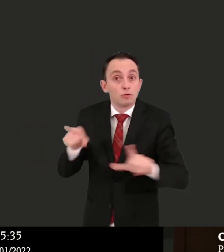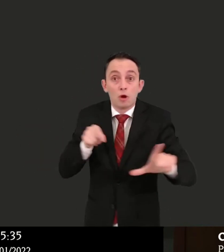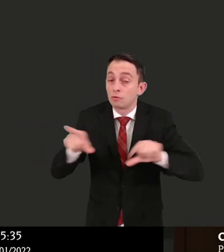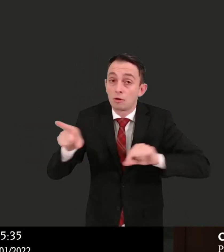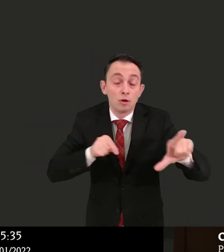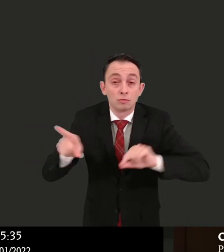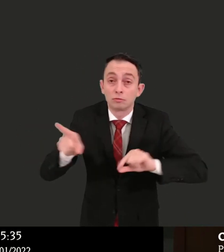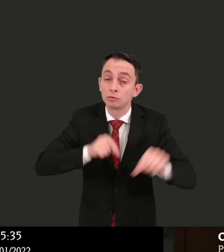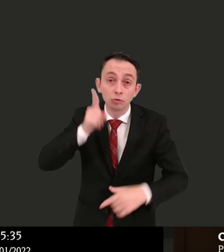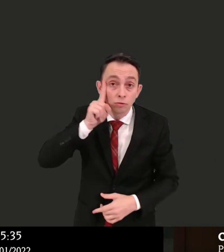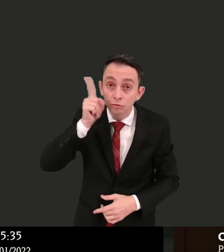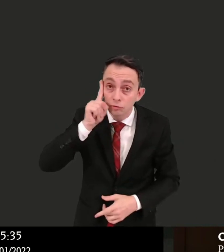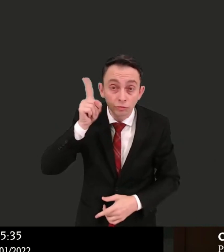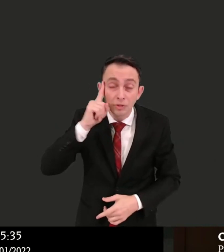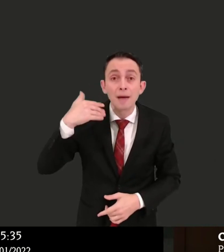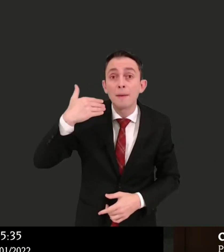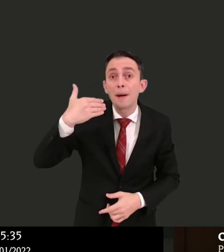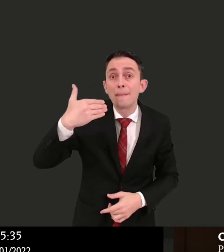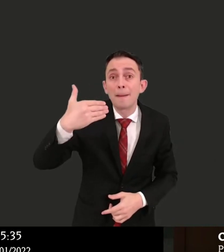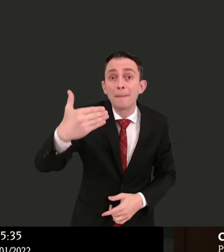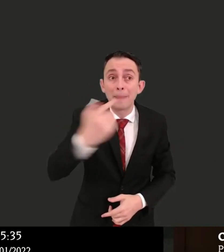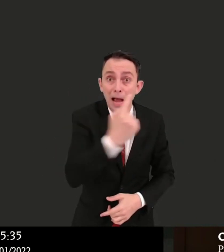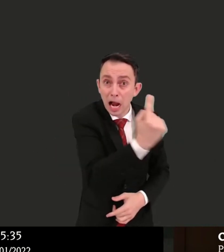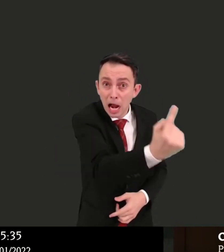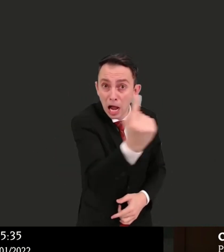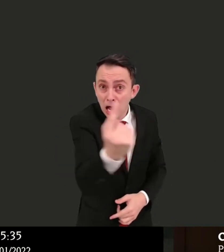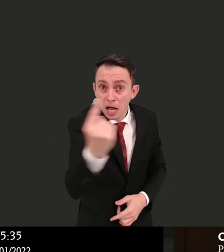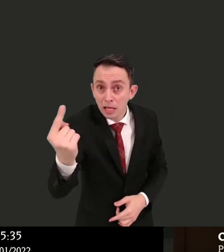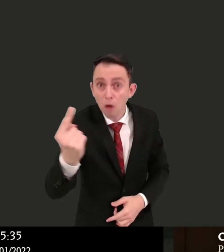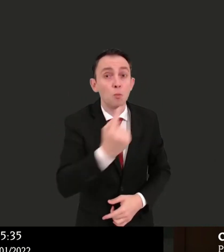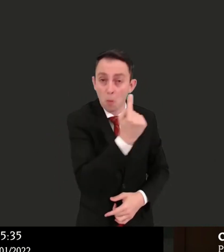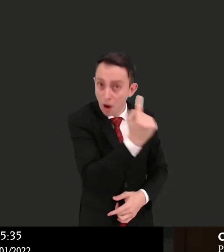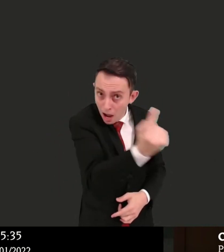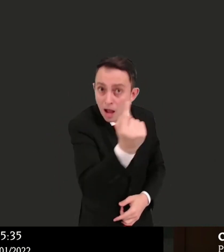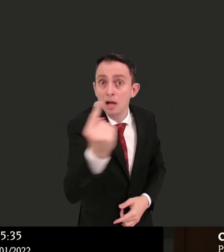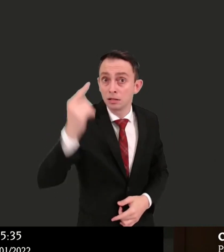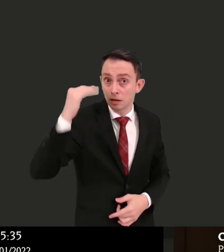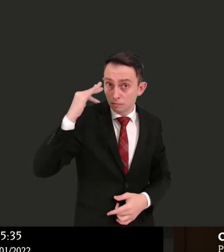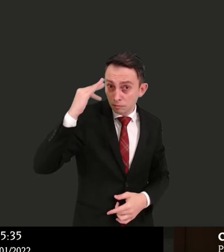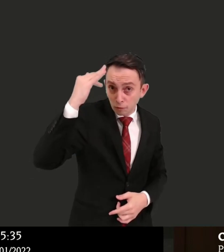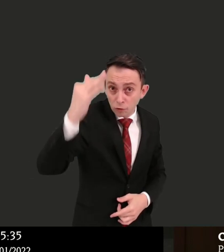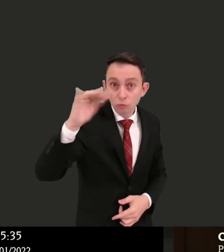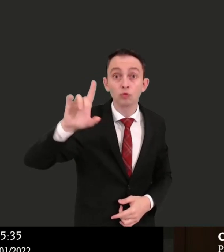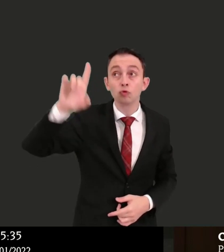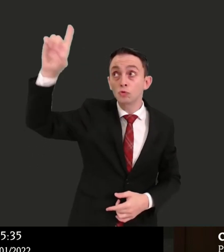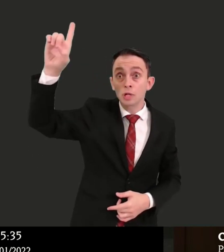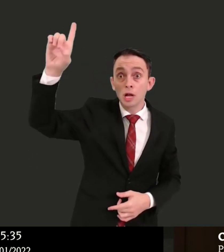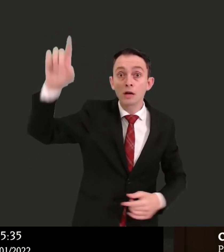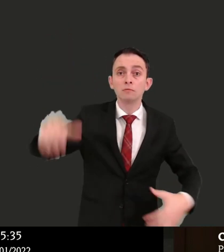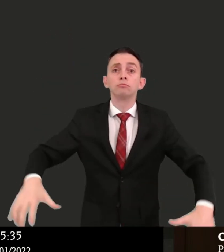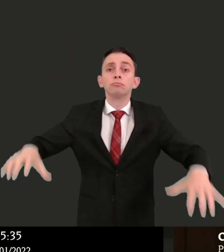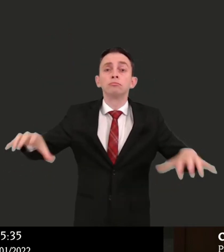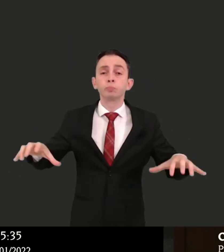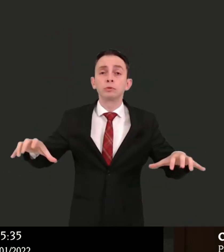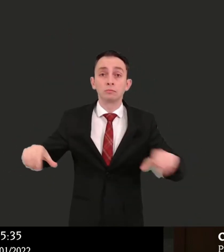individualmente, vai prestar conta perante Deus, nos tribunais eternos, de tudo quanto fez com esse corpo,